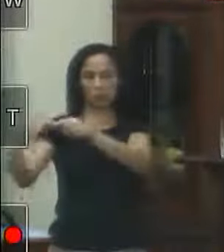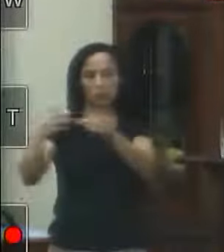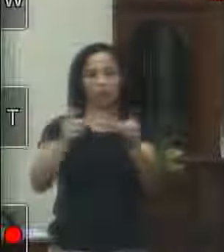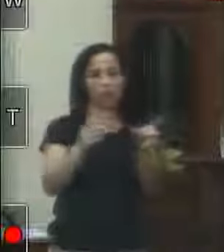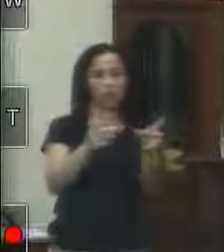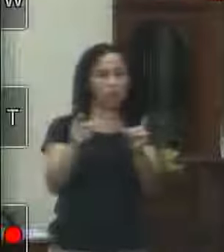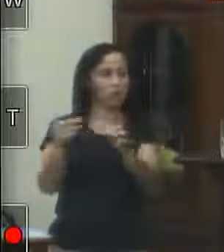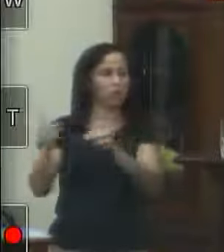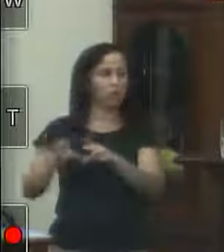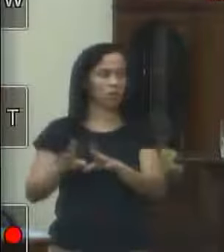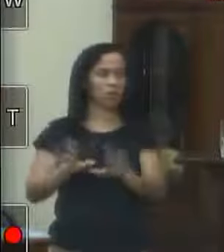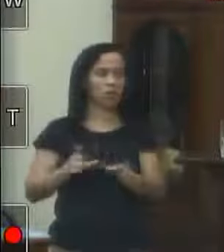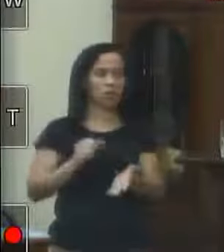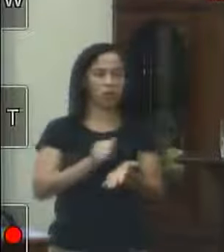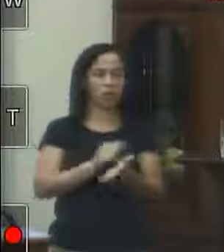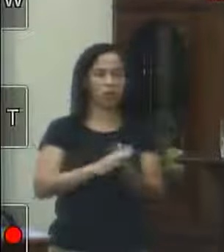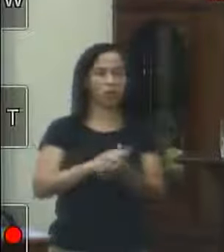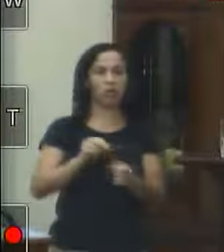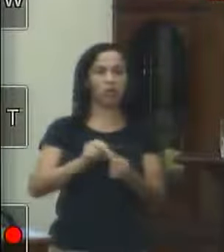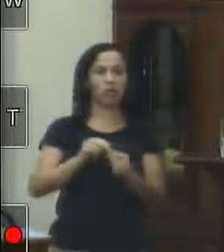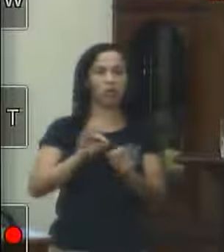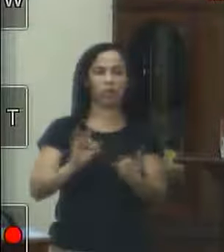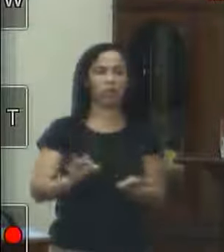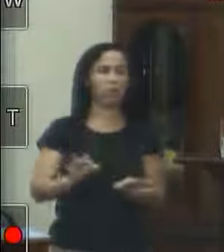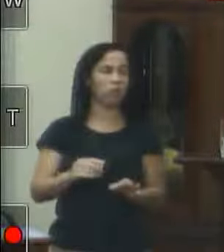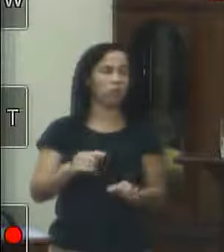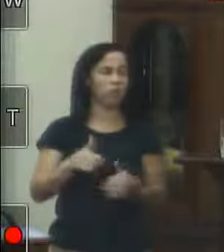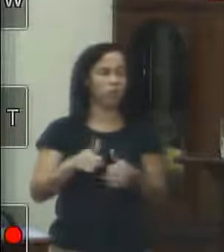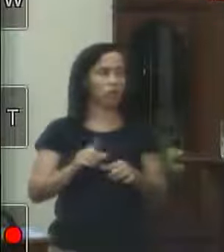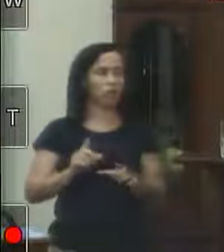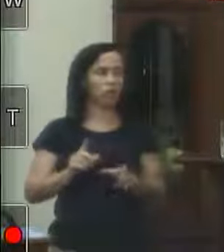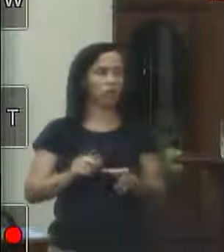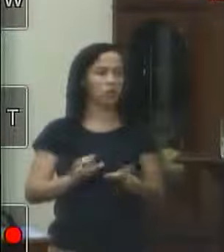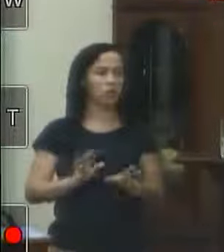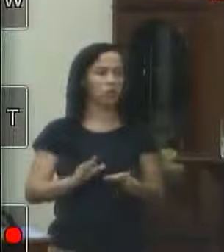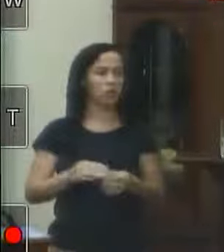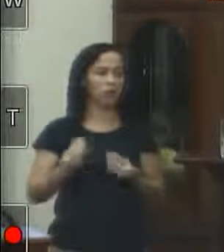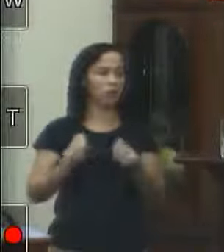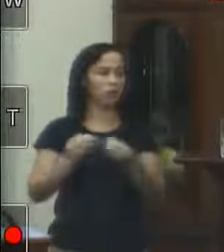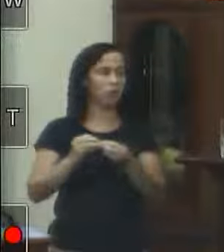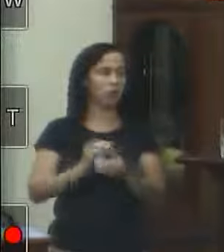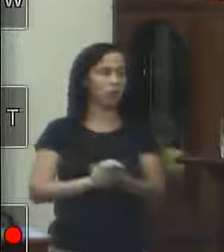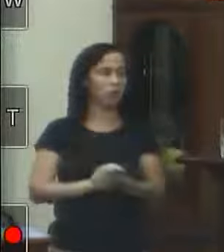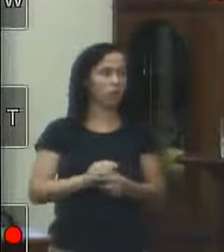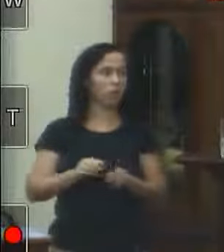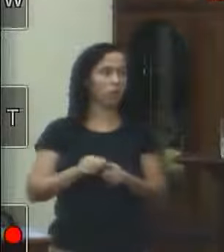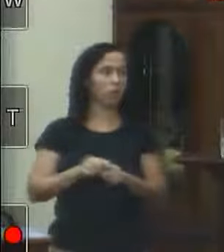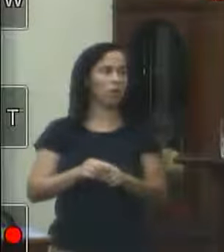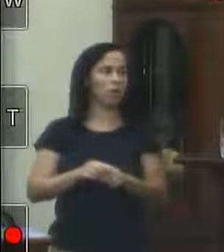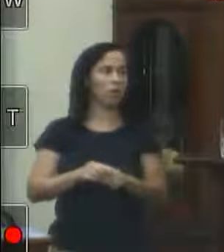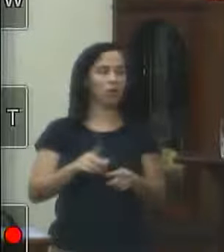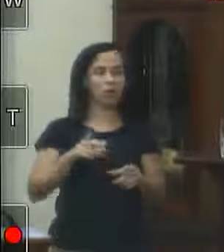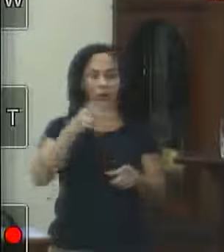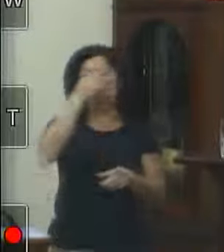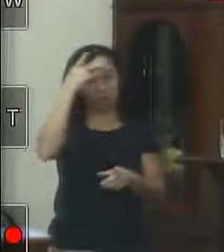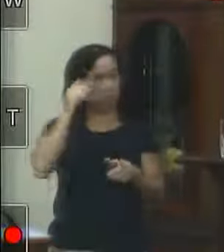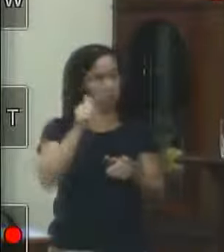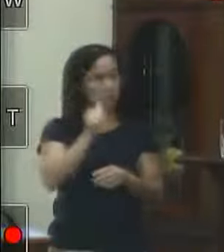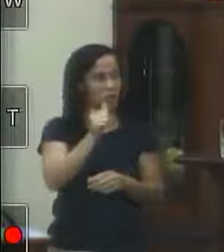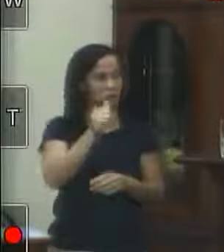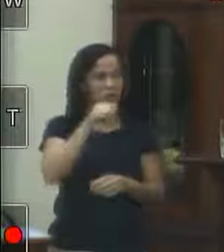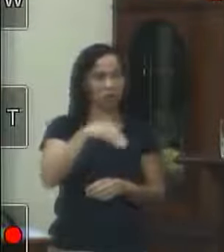estavam dentro do decreto, eu autuei. Quem não estava, não teria como autuar. E com relação aos ambulantes, eu estive o